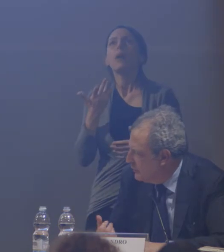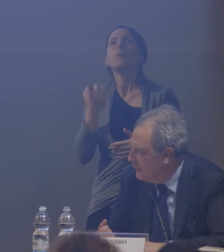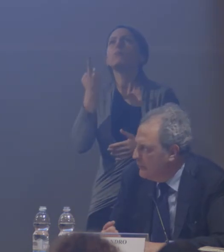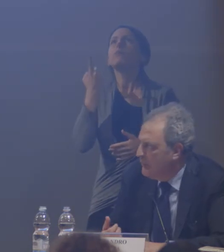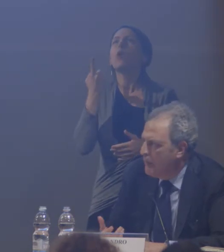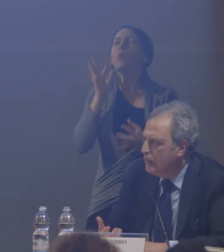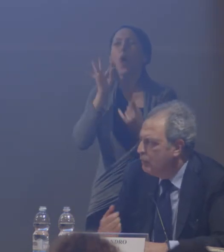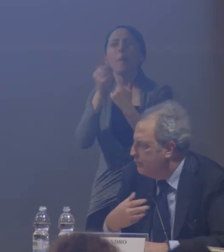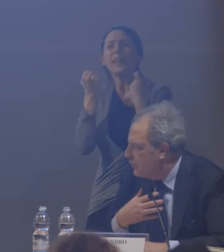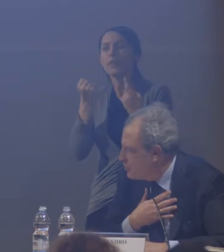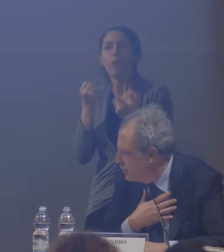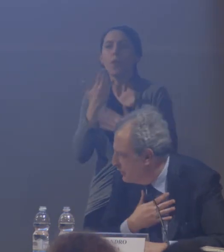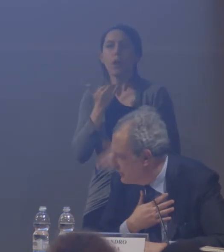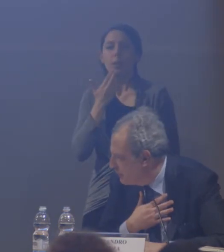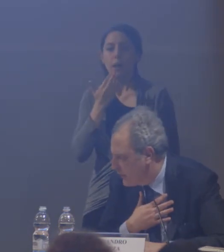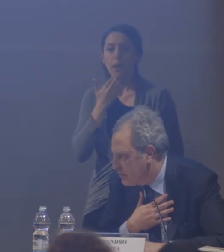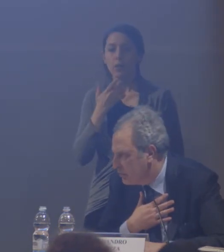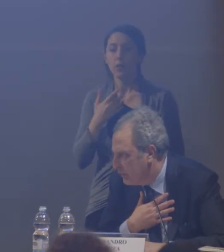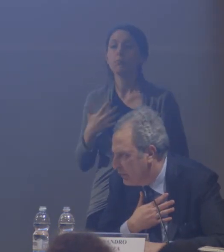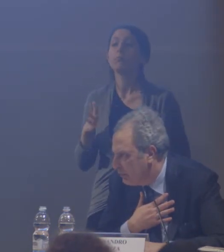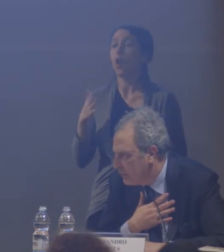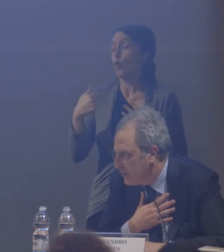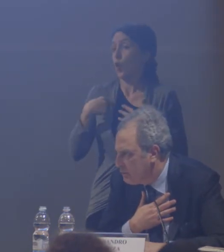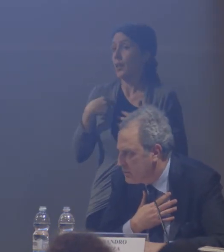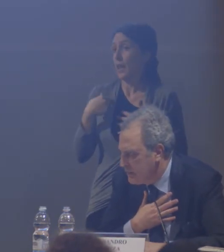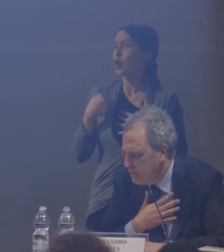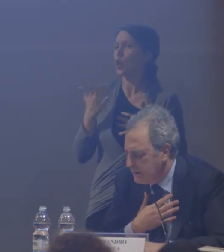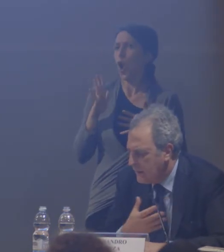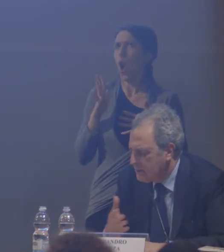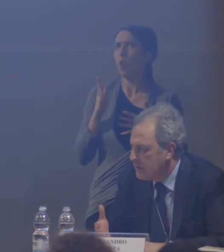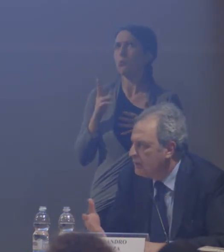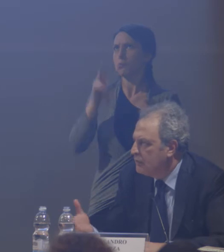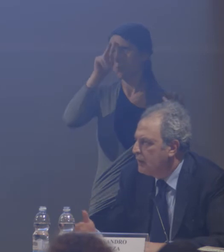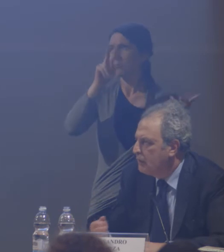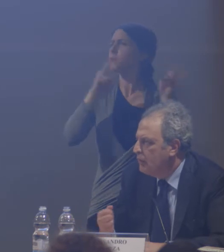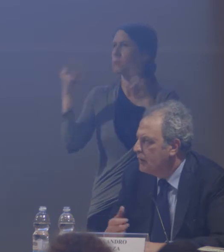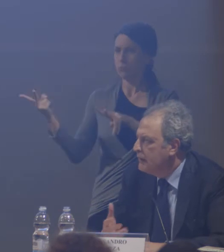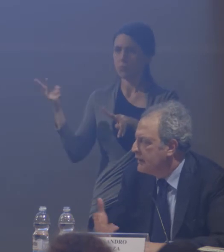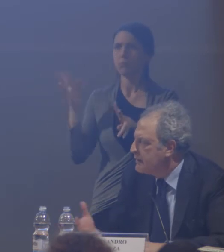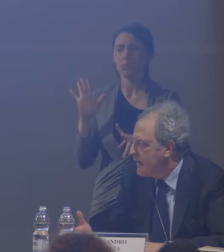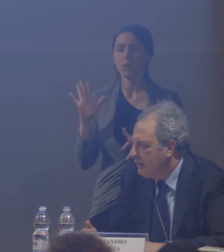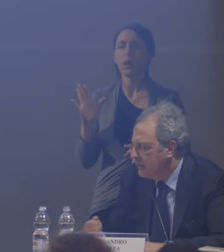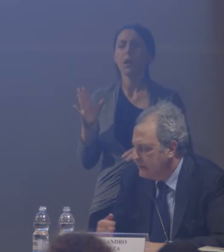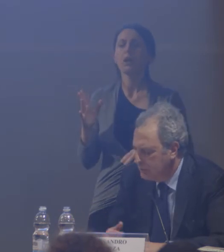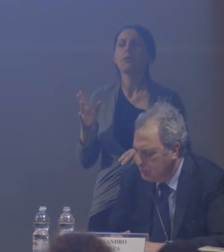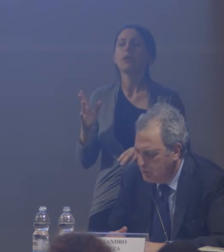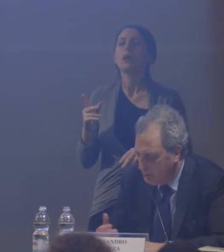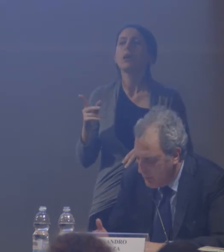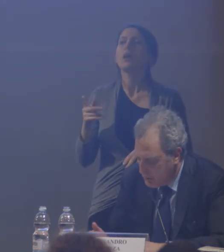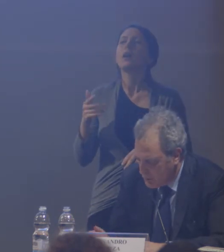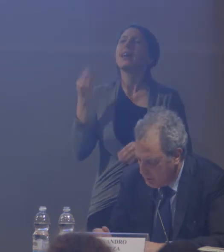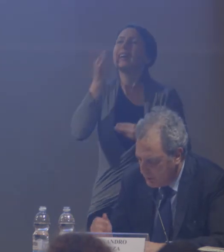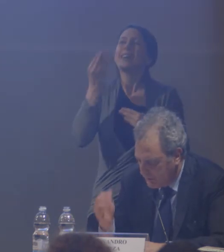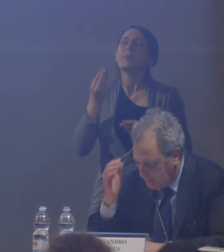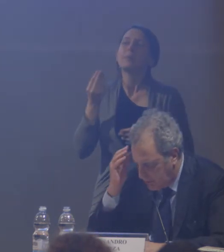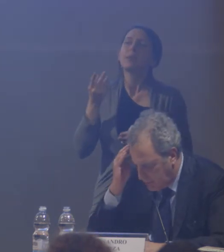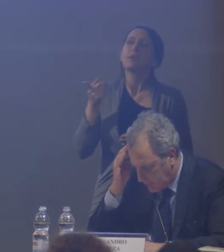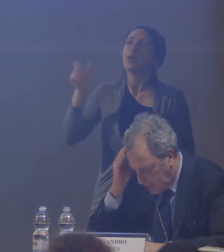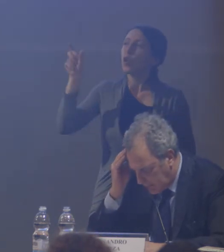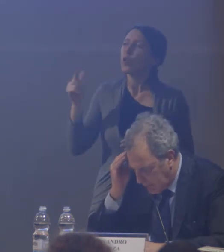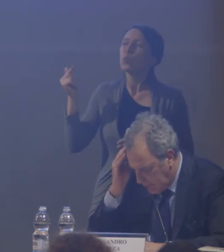forte. Qui forzo io l'interpretazione, me ne prendo la responsabilità. Secondo me quello che interessava Tullio, e penso sia